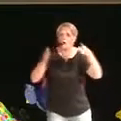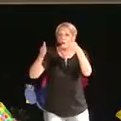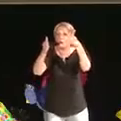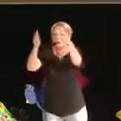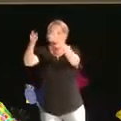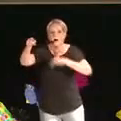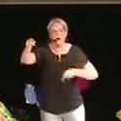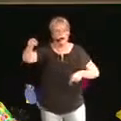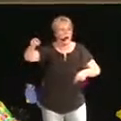bout du chemin?